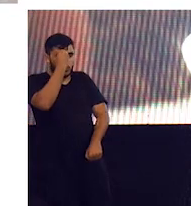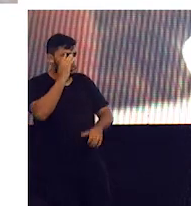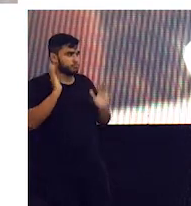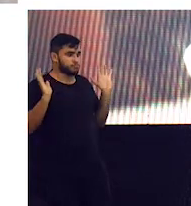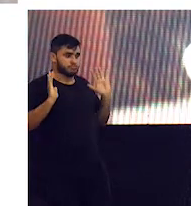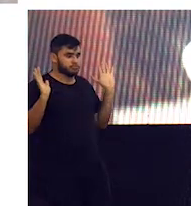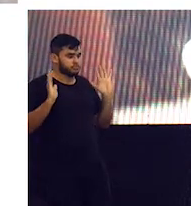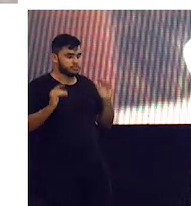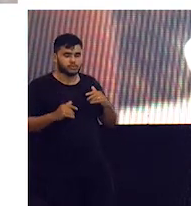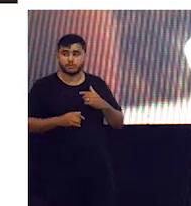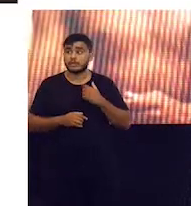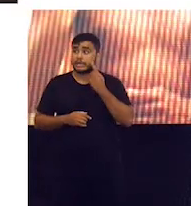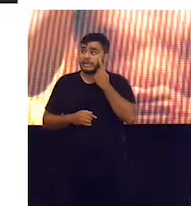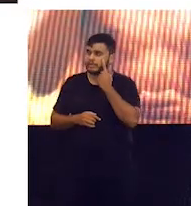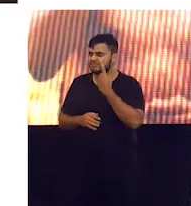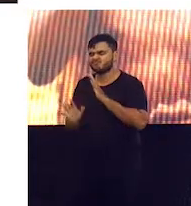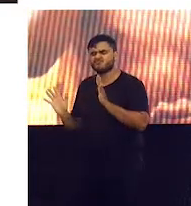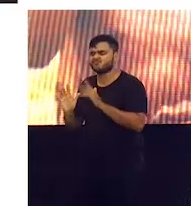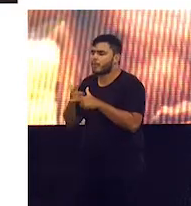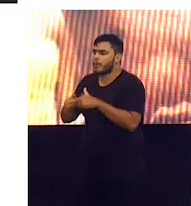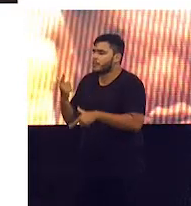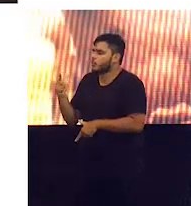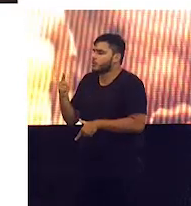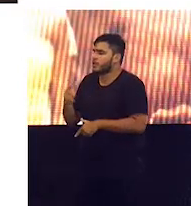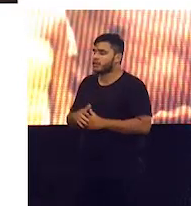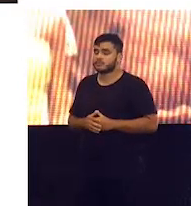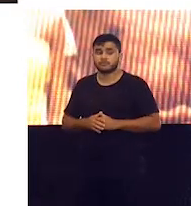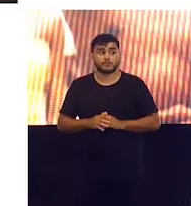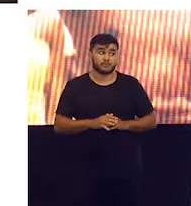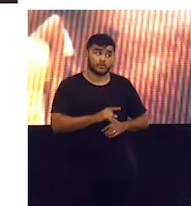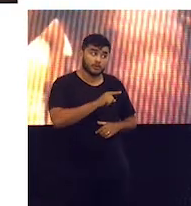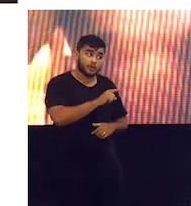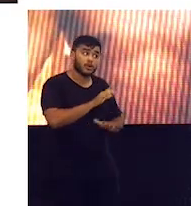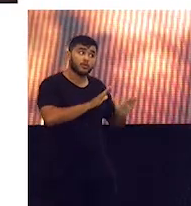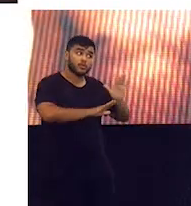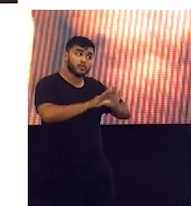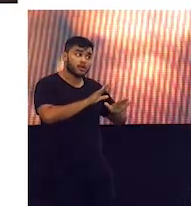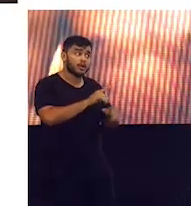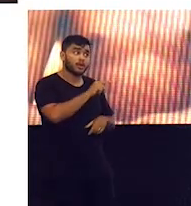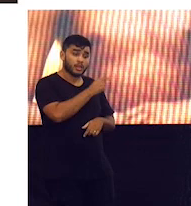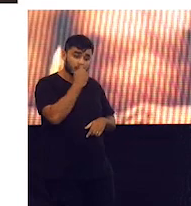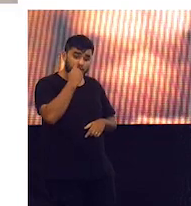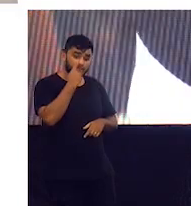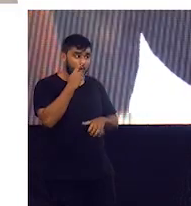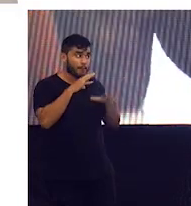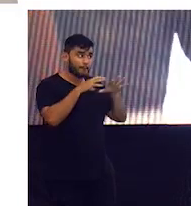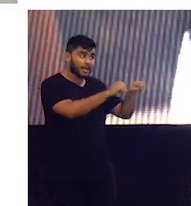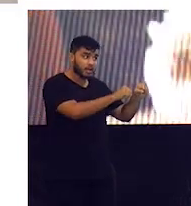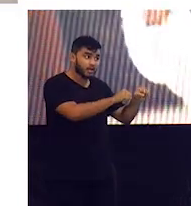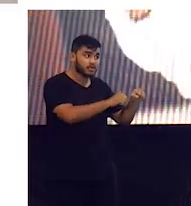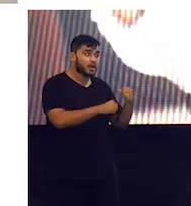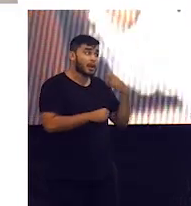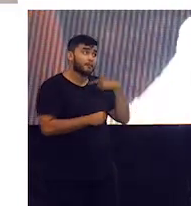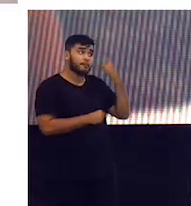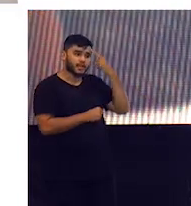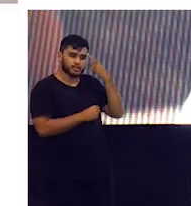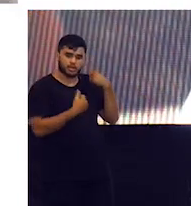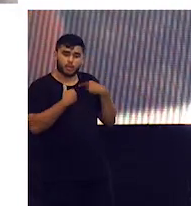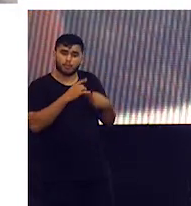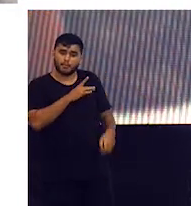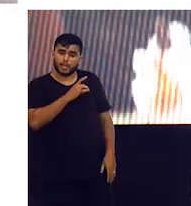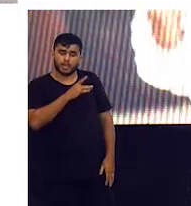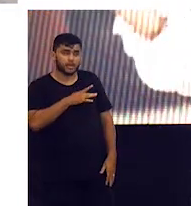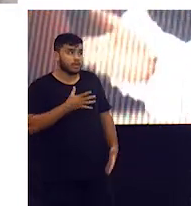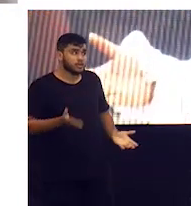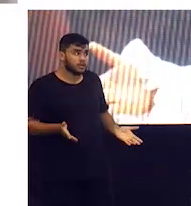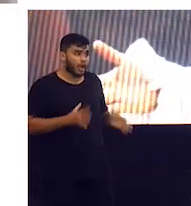não. Tem certeza? Qualquer coisa você fala, o Jamal liberou. Todo mundo me conhece aqui. A gente é até contra isso,